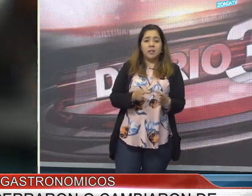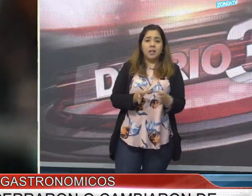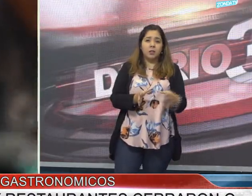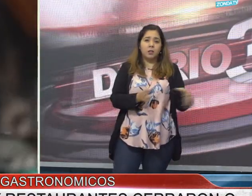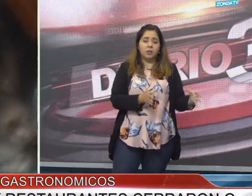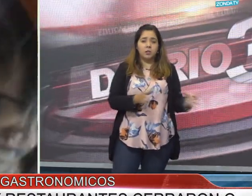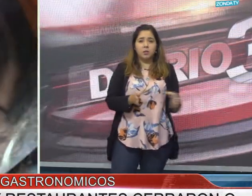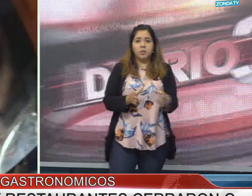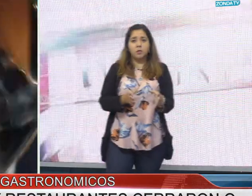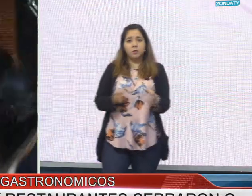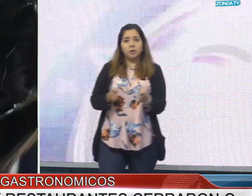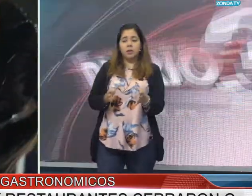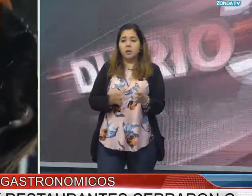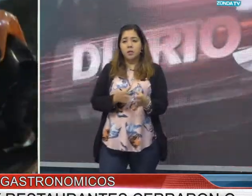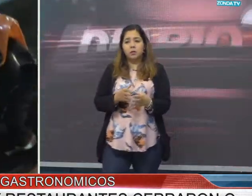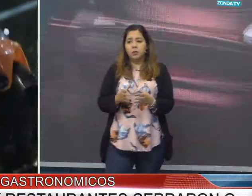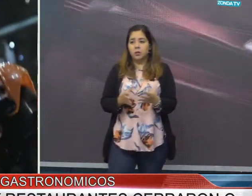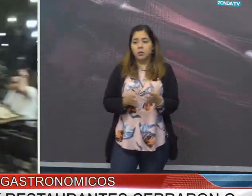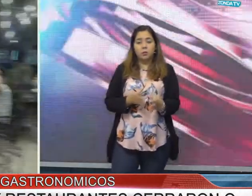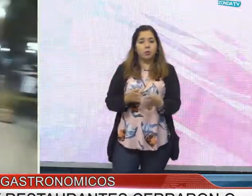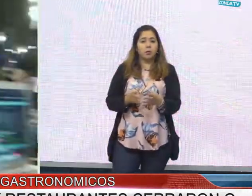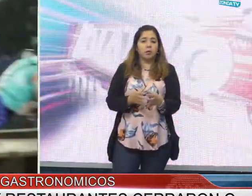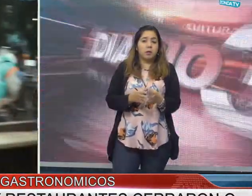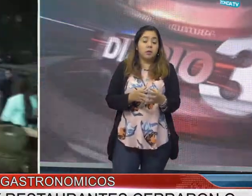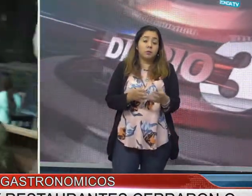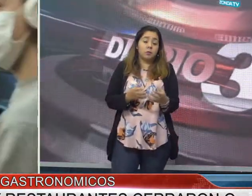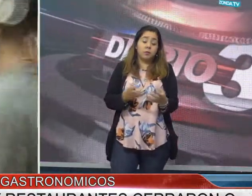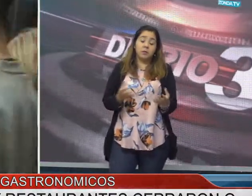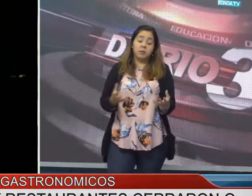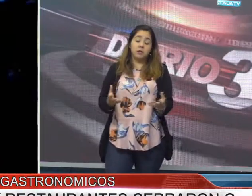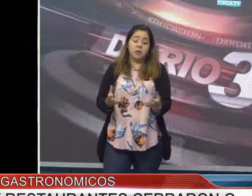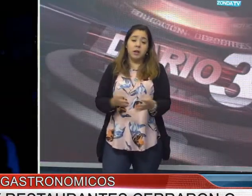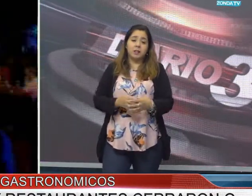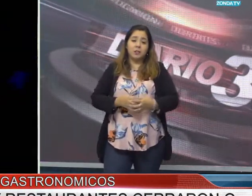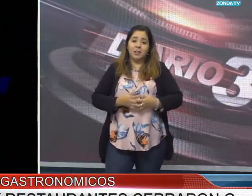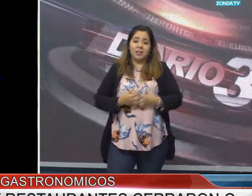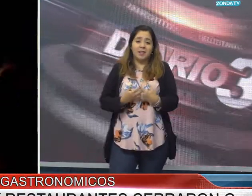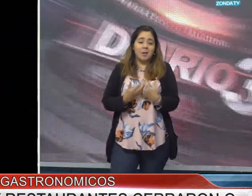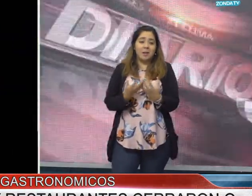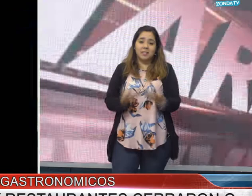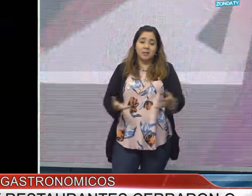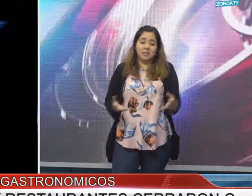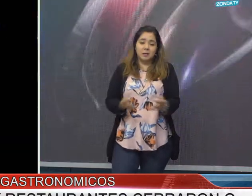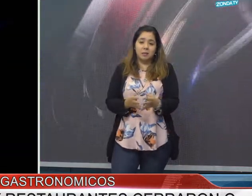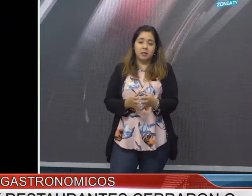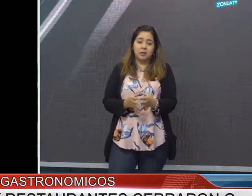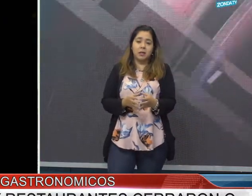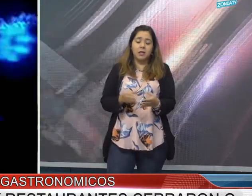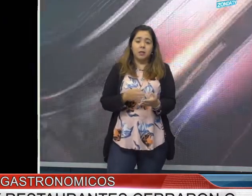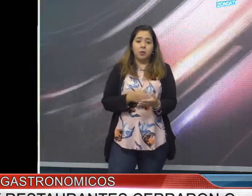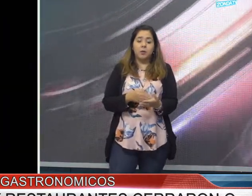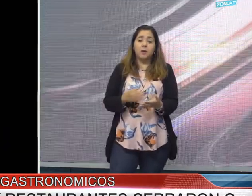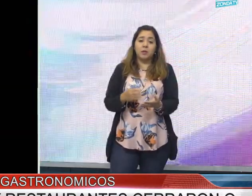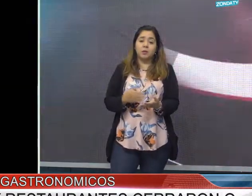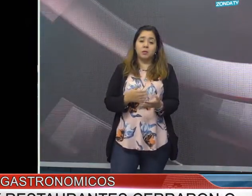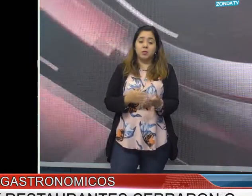ya durante estos 5 meses muchos bares cambiaron de rubro o cambiaron su forma también de trabajar, han tenido que rearmarse básicamente para trabajar,